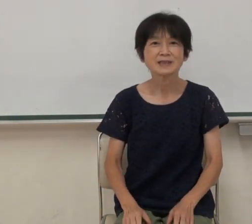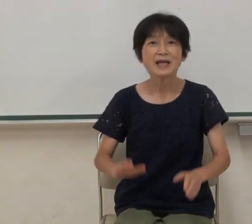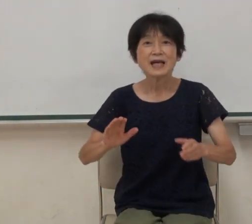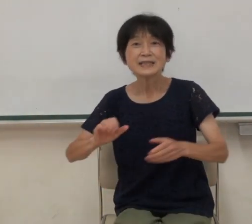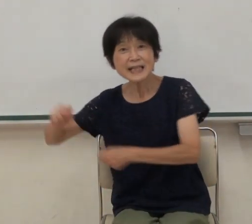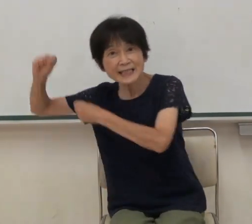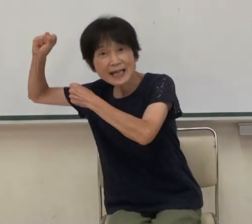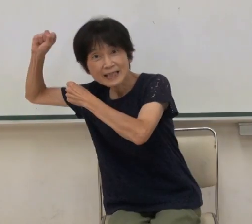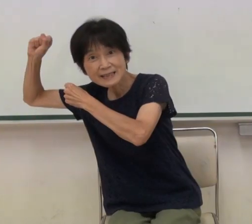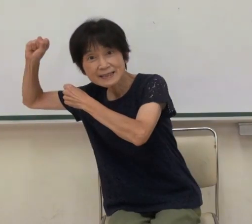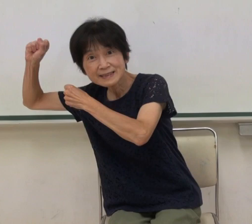逃げて。